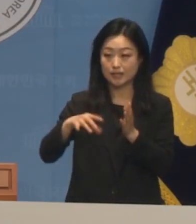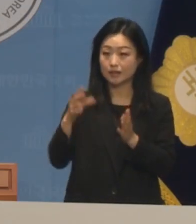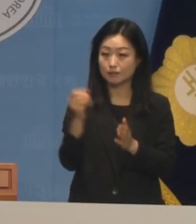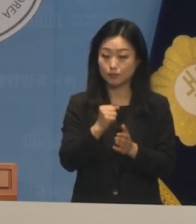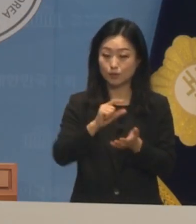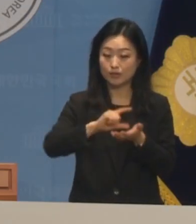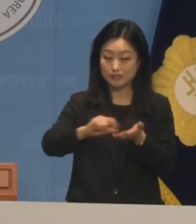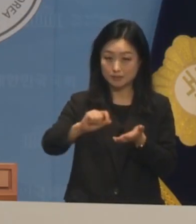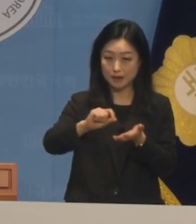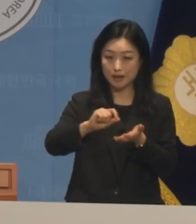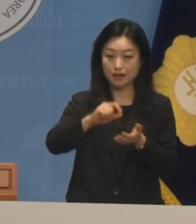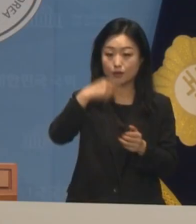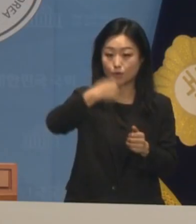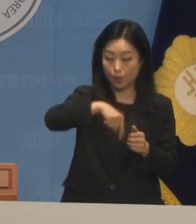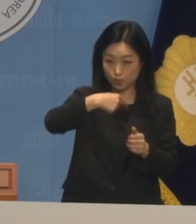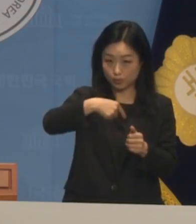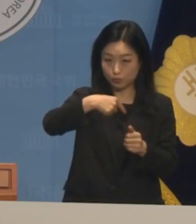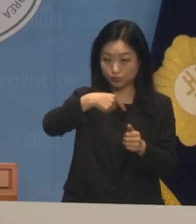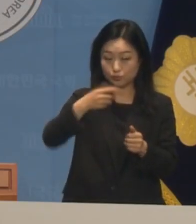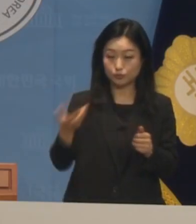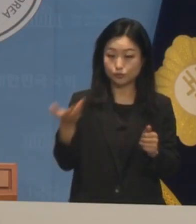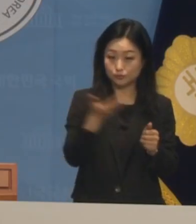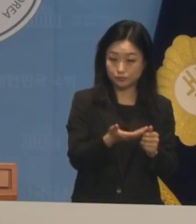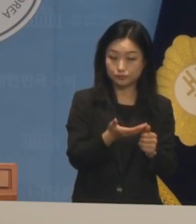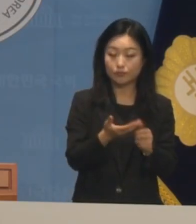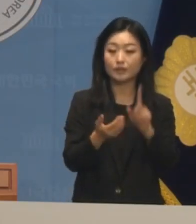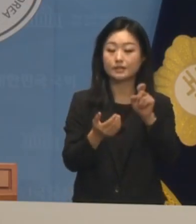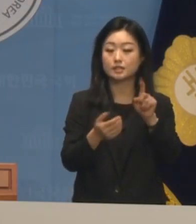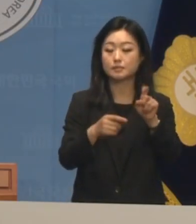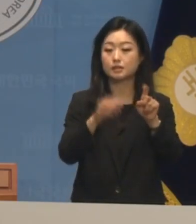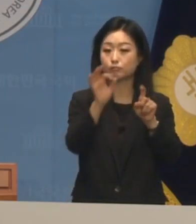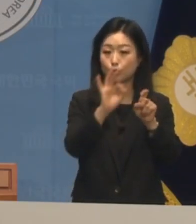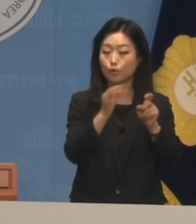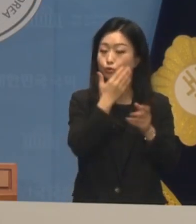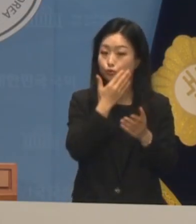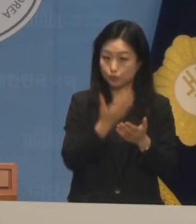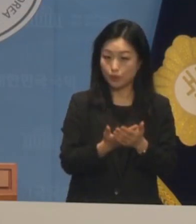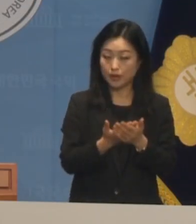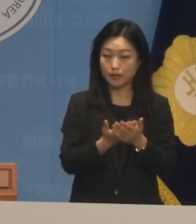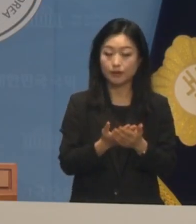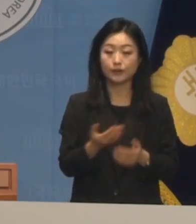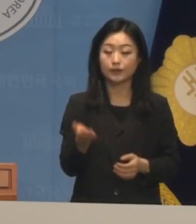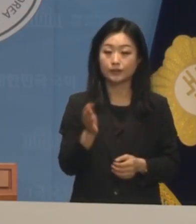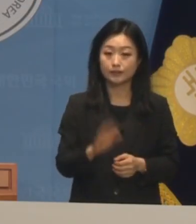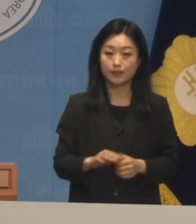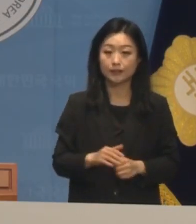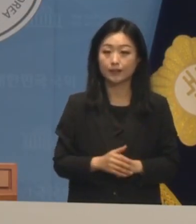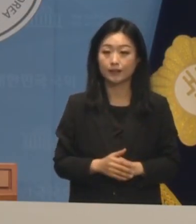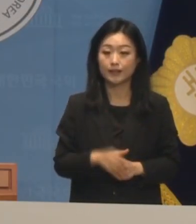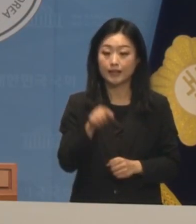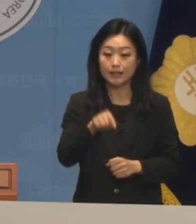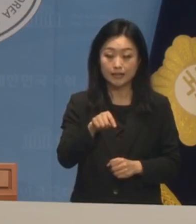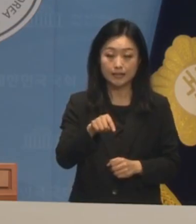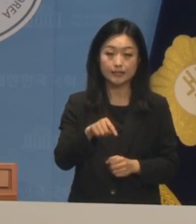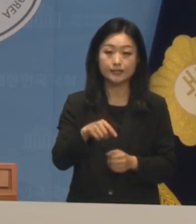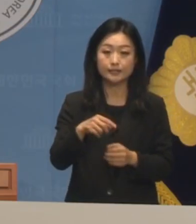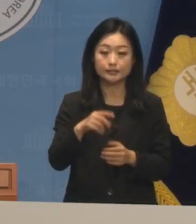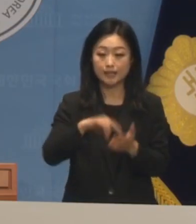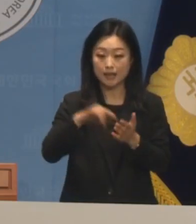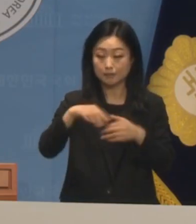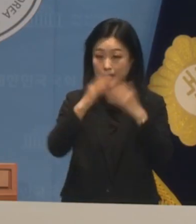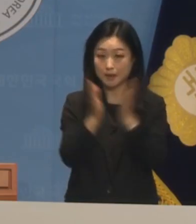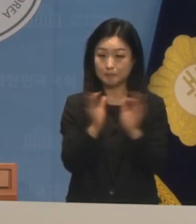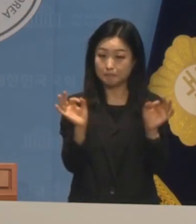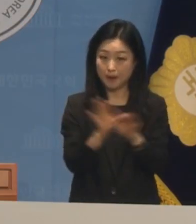놓여 있습니다. 담배 소비세분 지방교육세 일몰, 고교 무상교육 일몰, 학교용지 부담금 폐지 등의